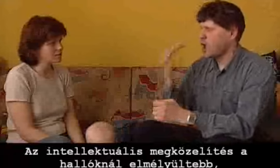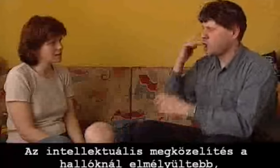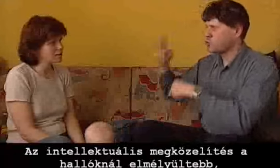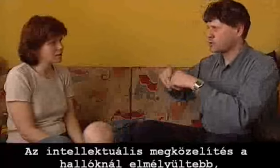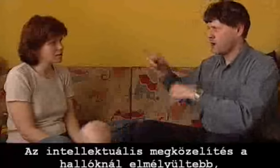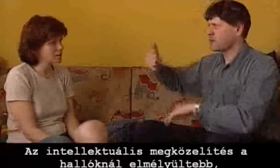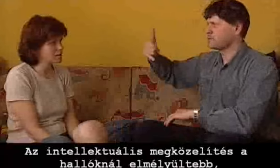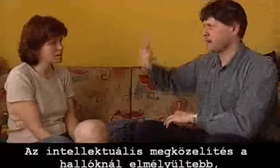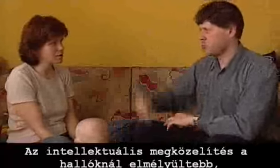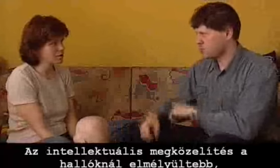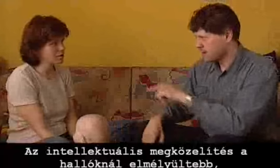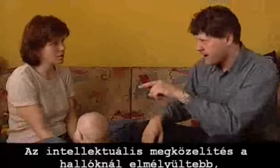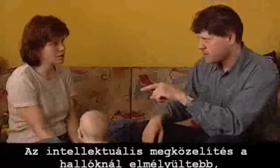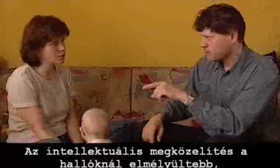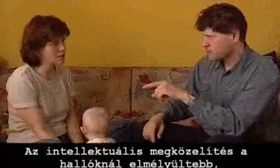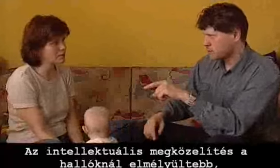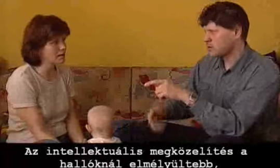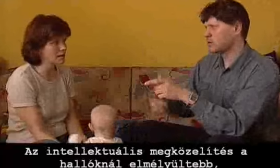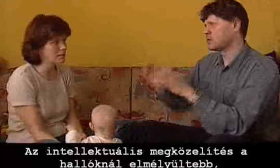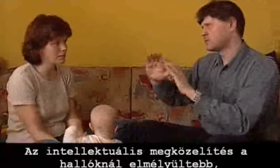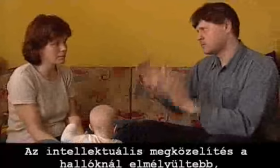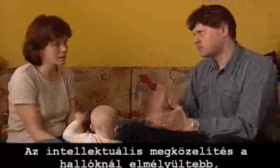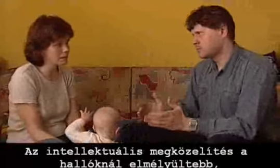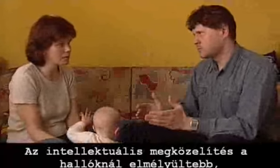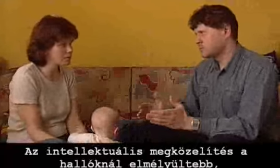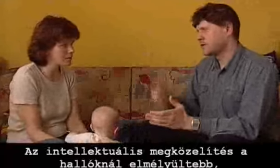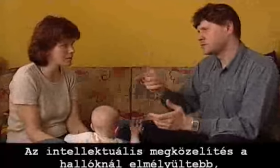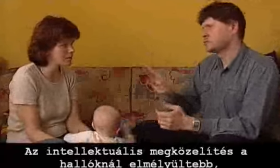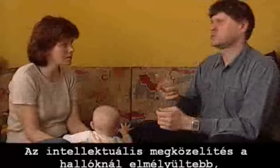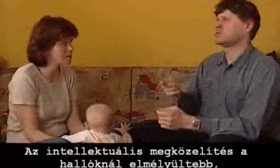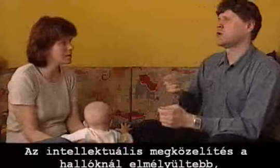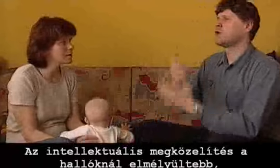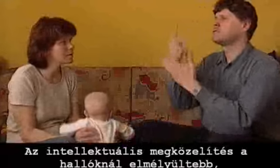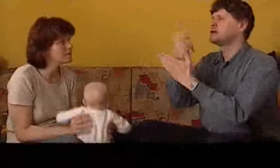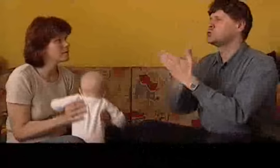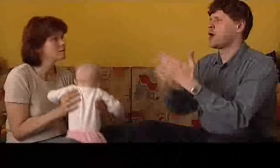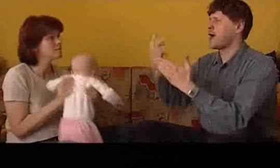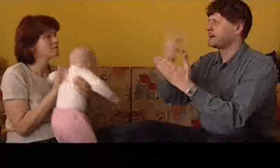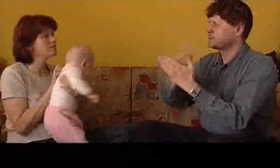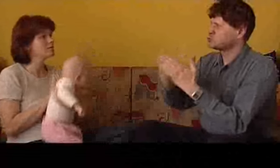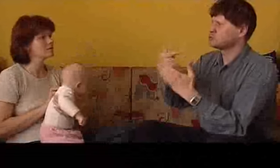Az intellektuális megközelítés a hallóknál mi elmélyültebb.